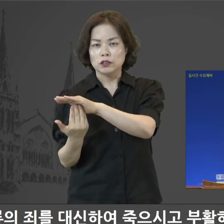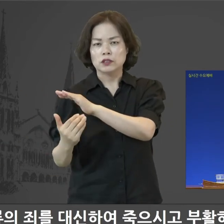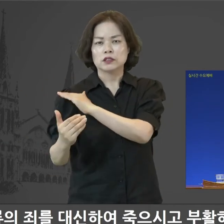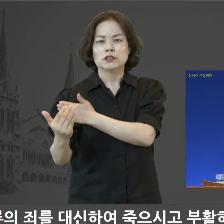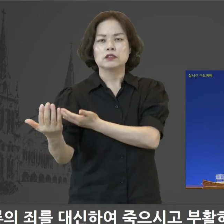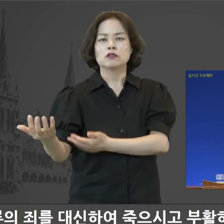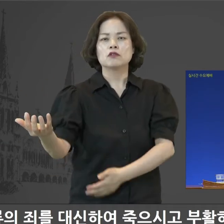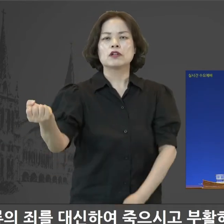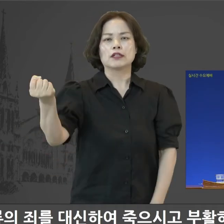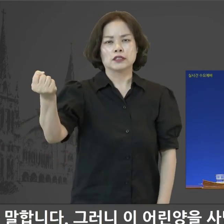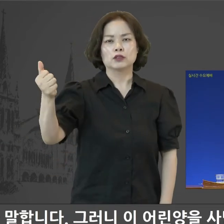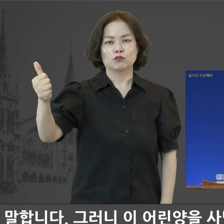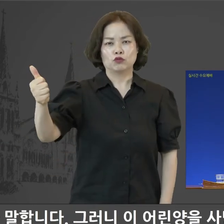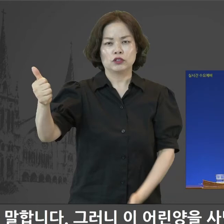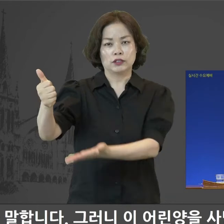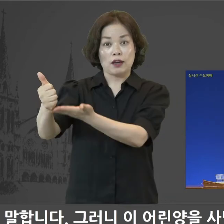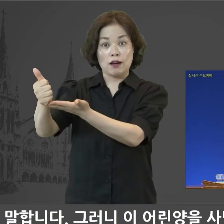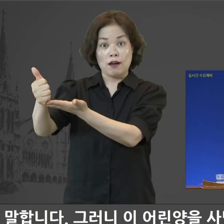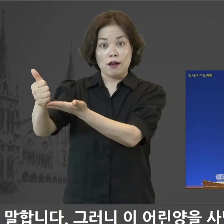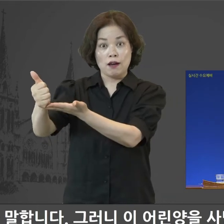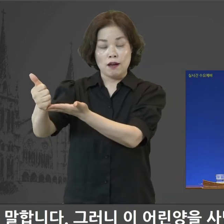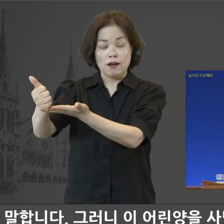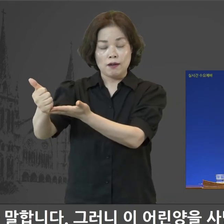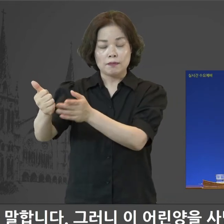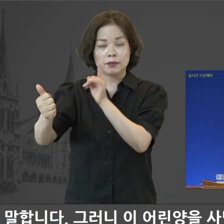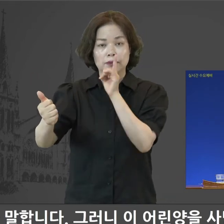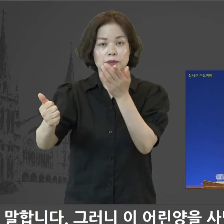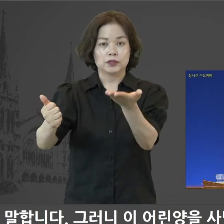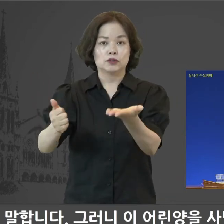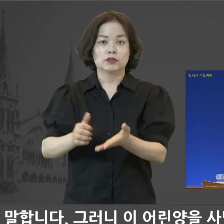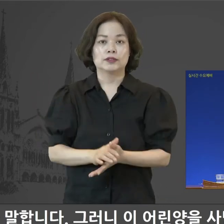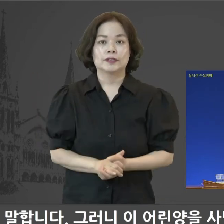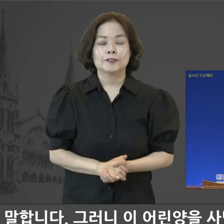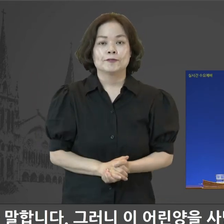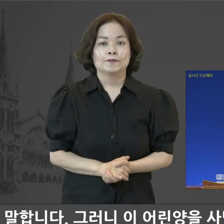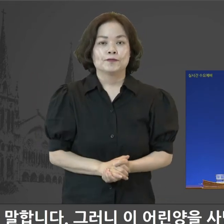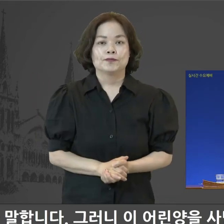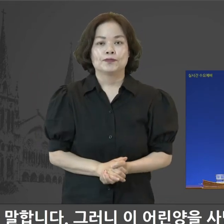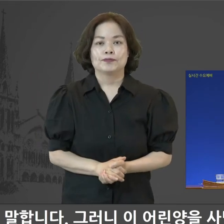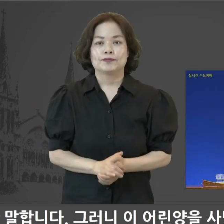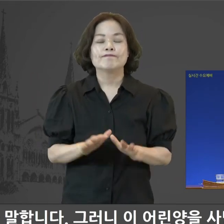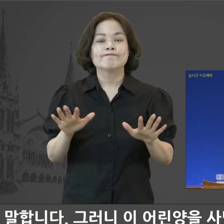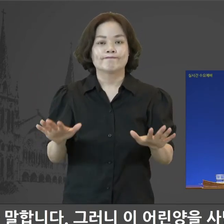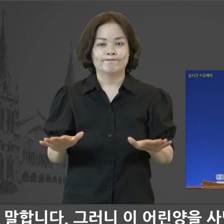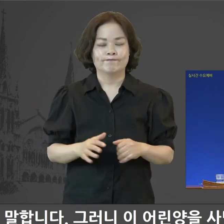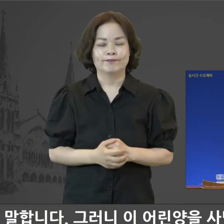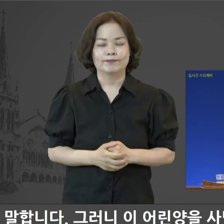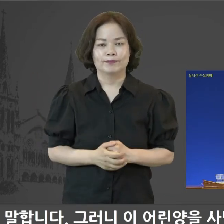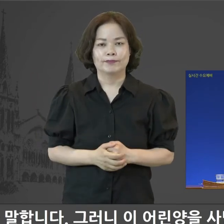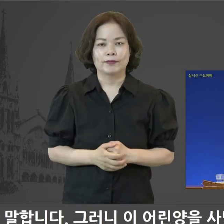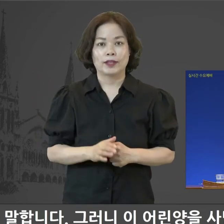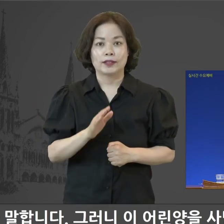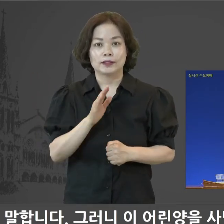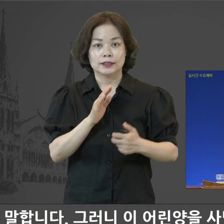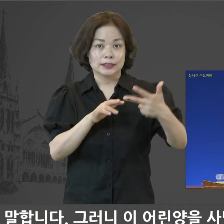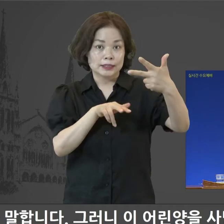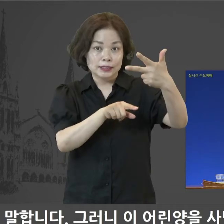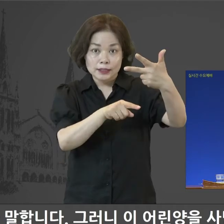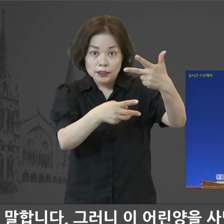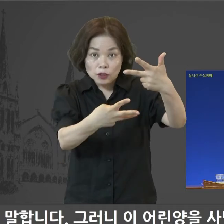능력을 가지신 분이다라는 것을 말씀하고 있는 거죠. 자, 드디어 7절의